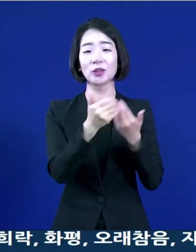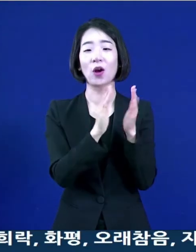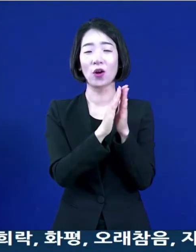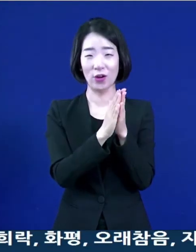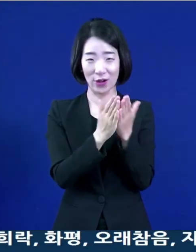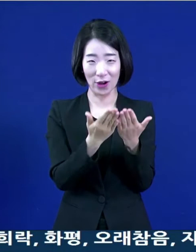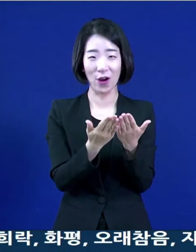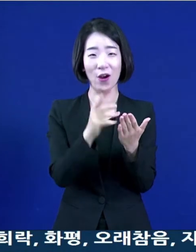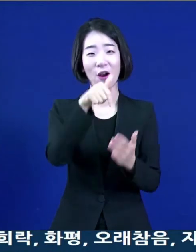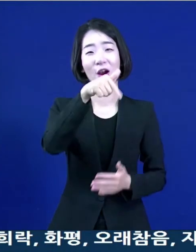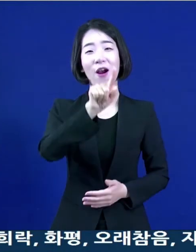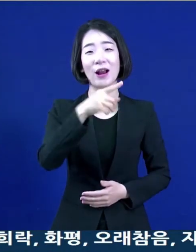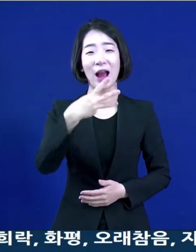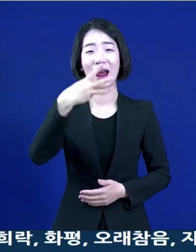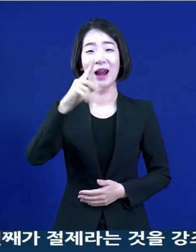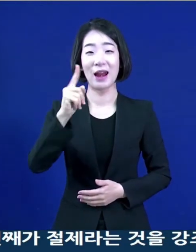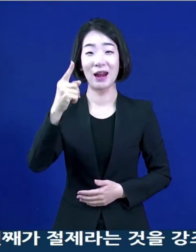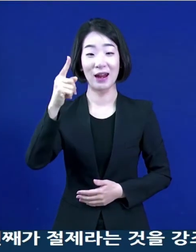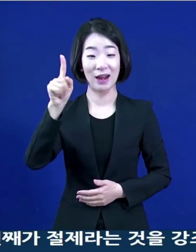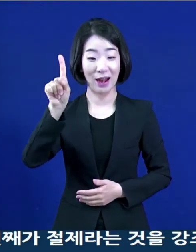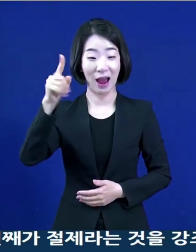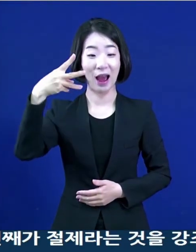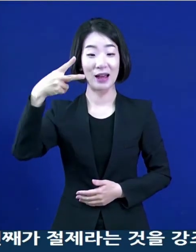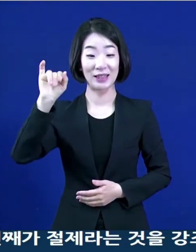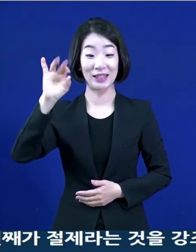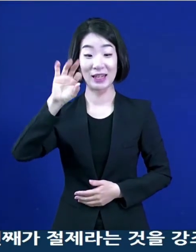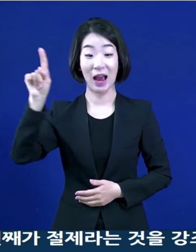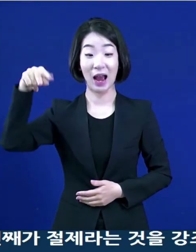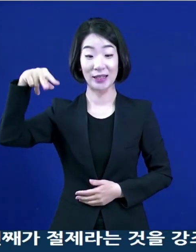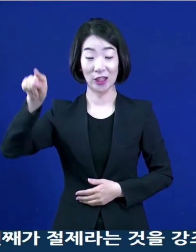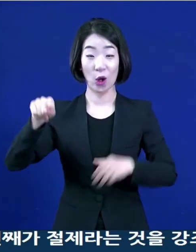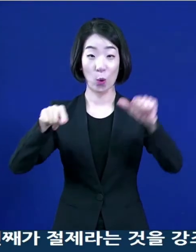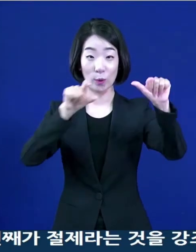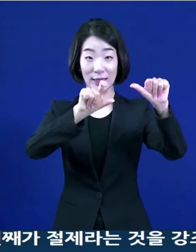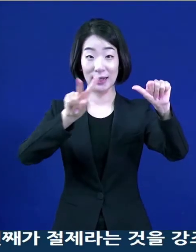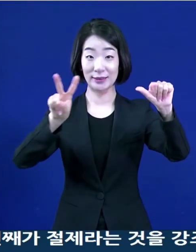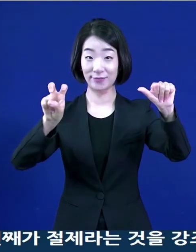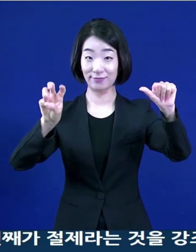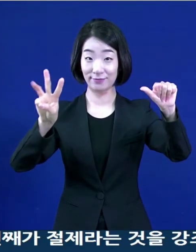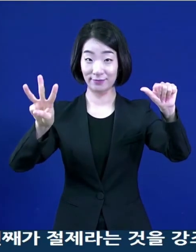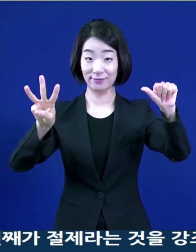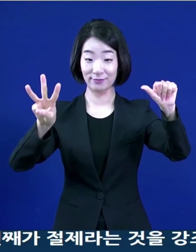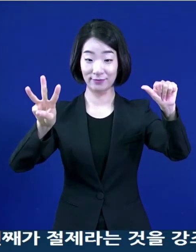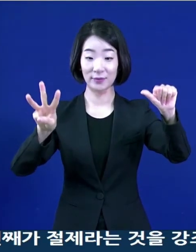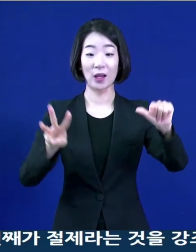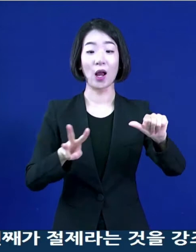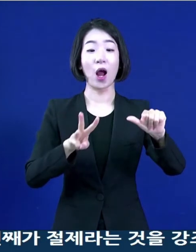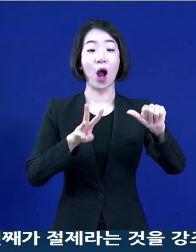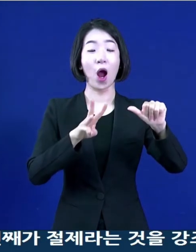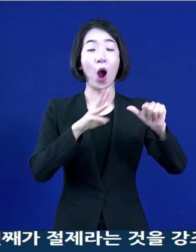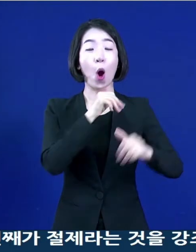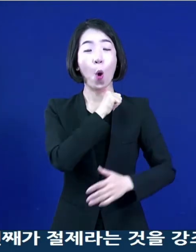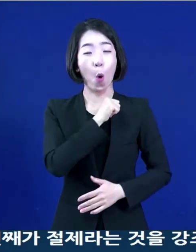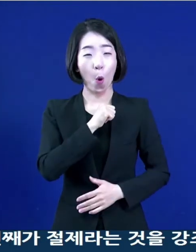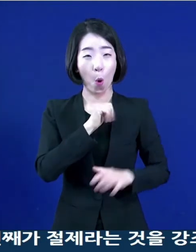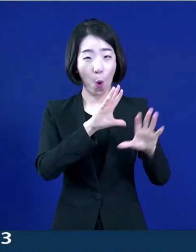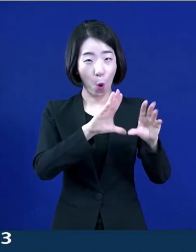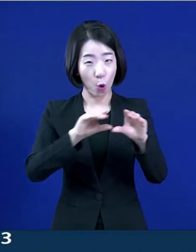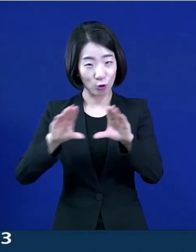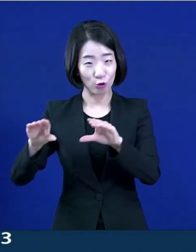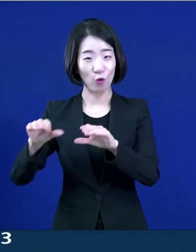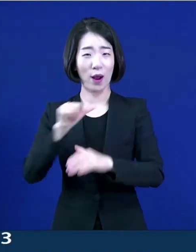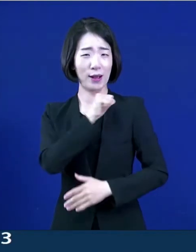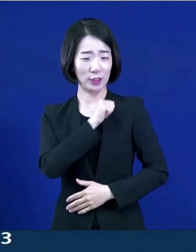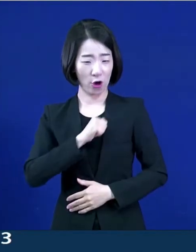5장 23절 끝에 2개만 온유와 절제니 같이 읽습니다. 온유와 절제니 이 같은 것을